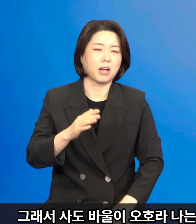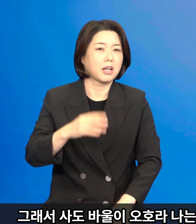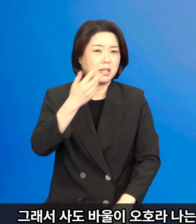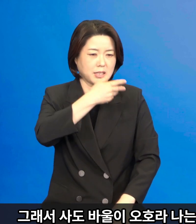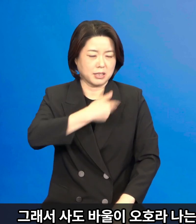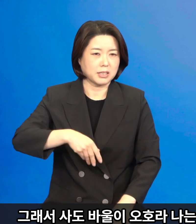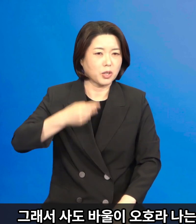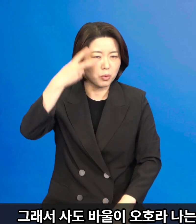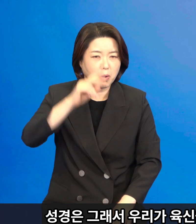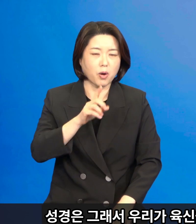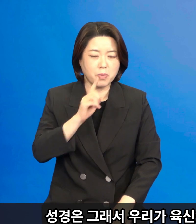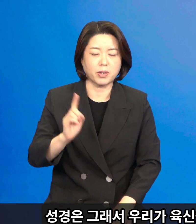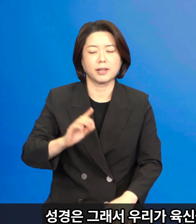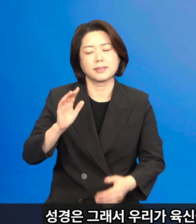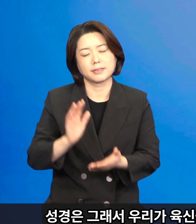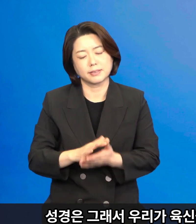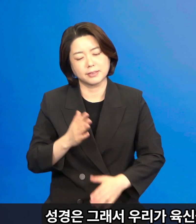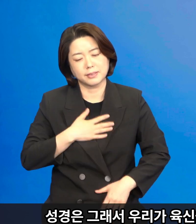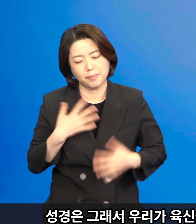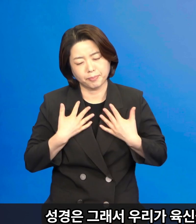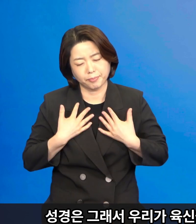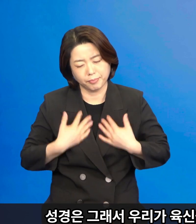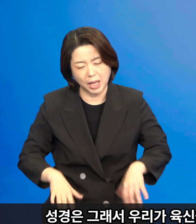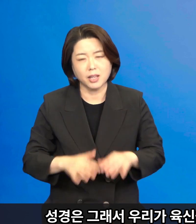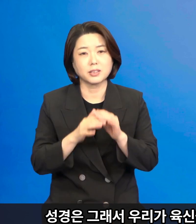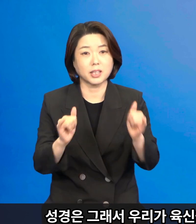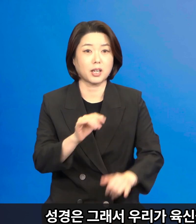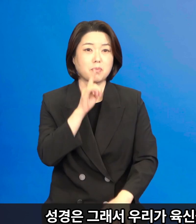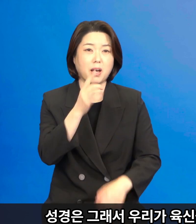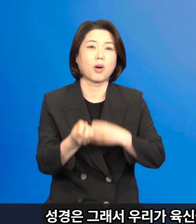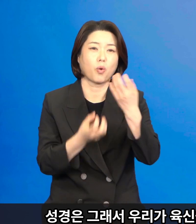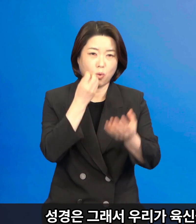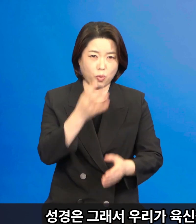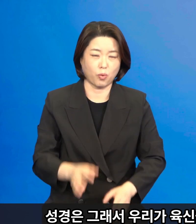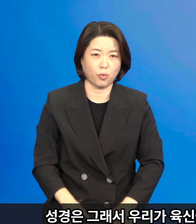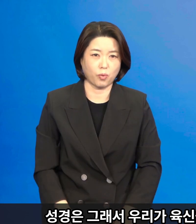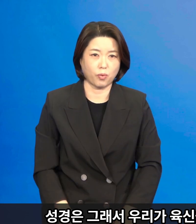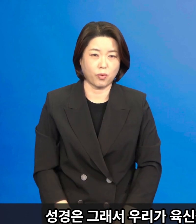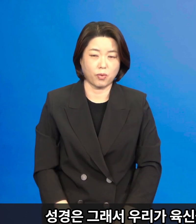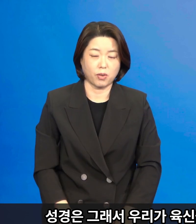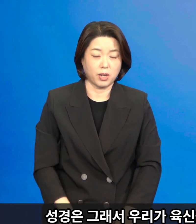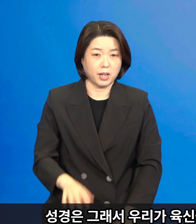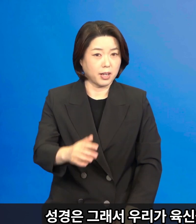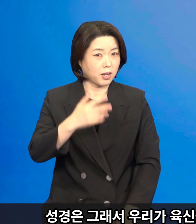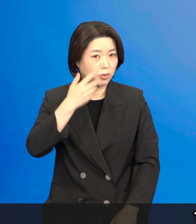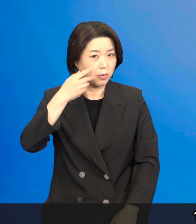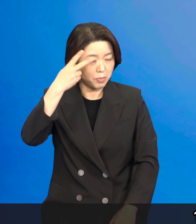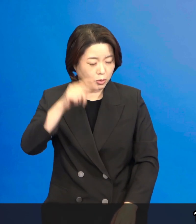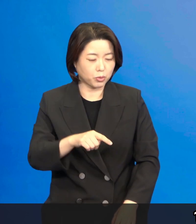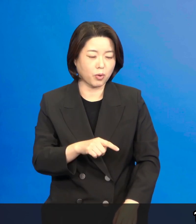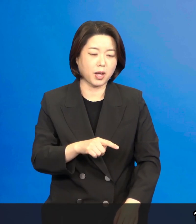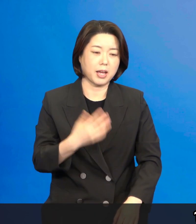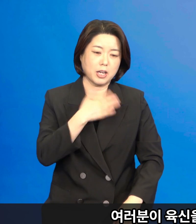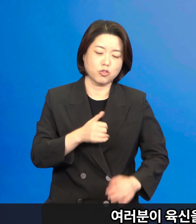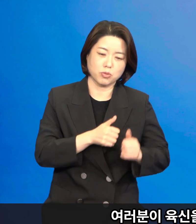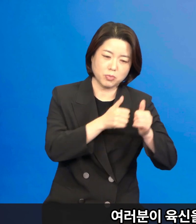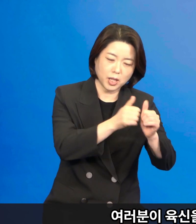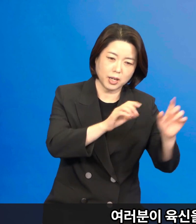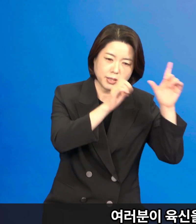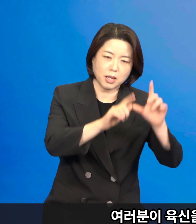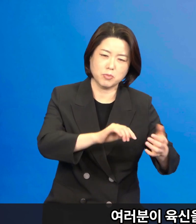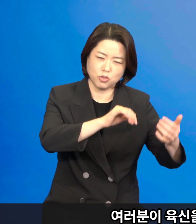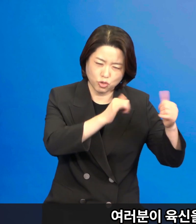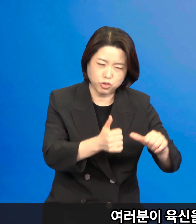하지 않았습니까? 성경은 그래서 우리가 육신을 따라 살면 죽을 거다라고 경고하죠. 13절입니다.